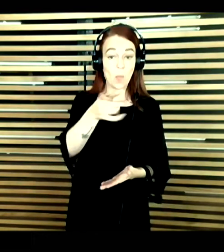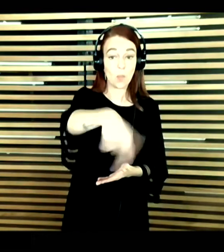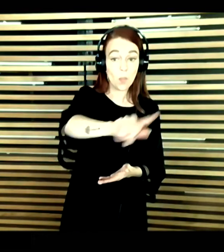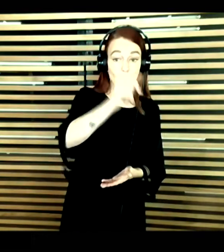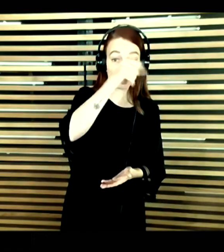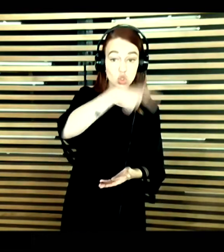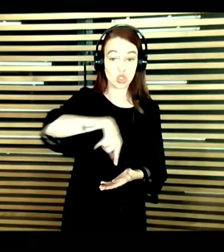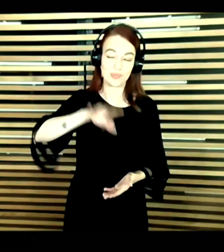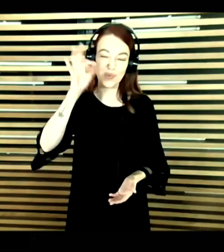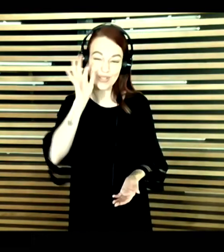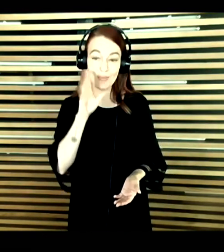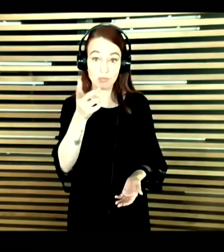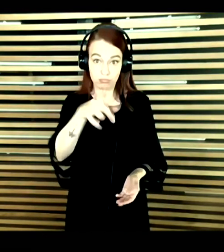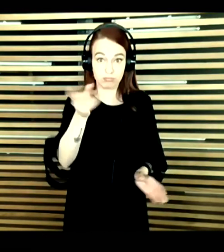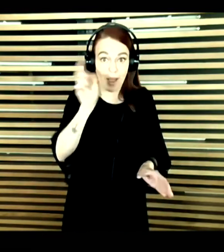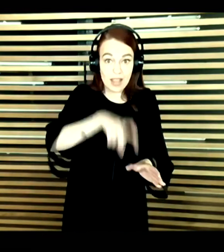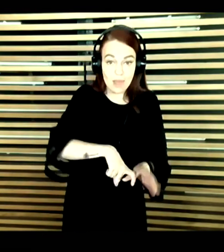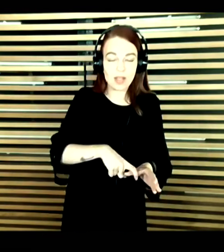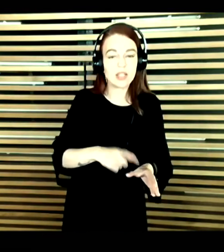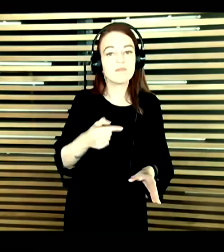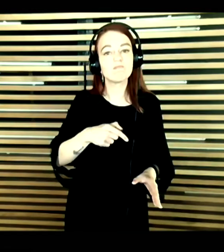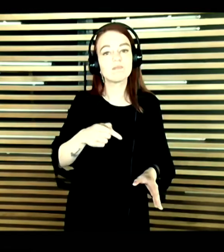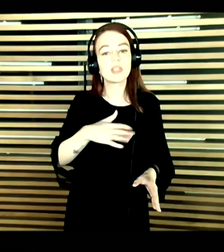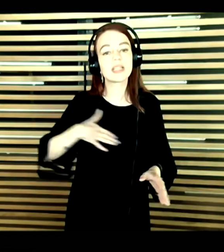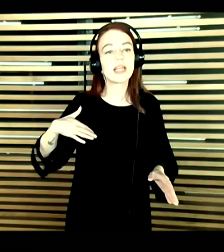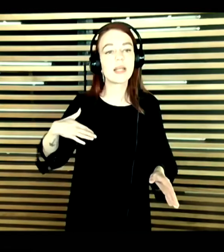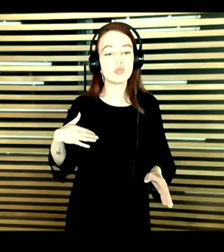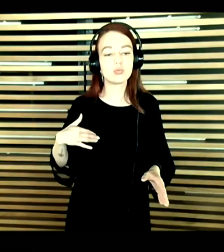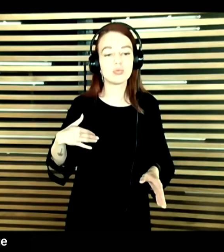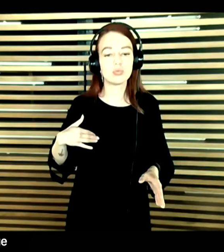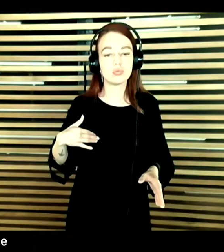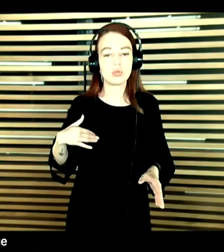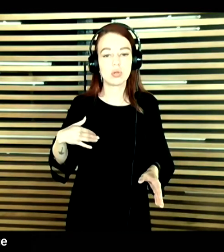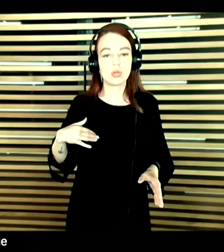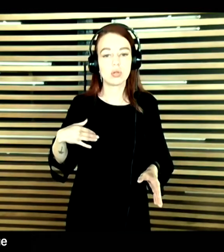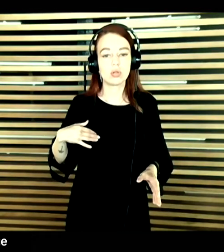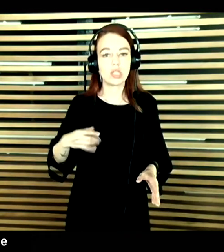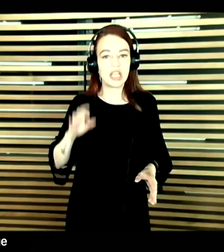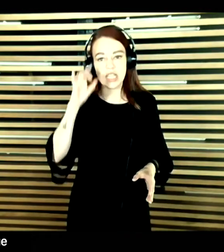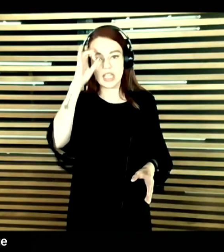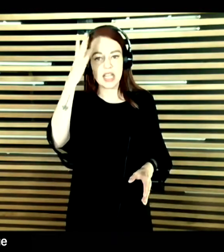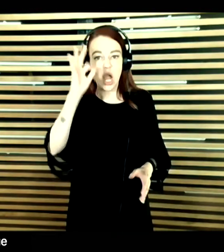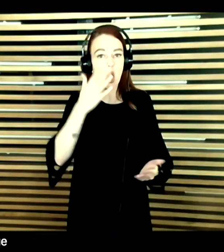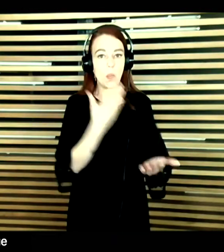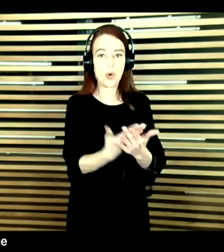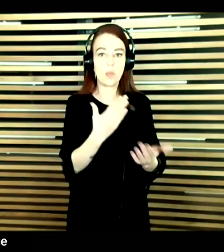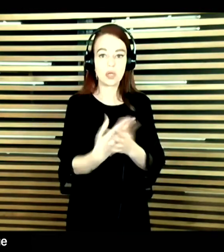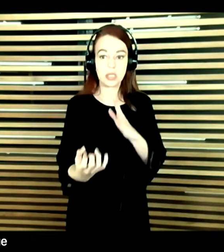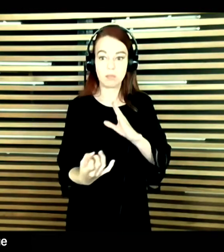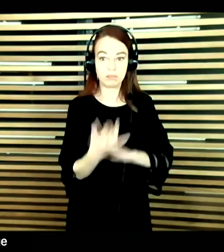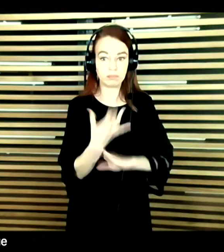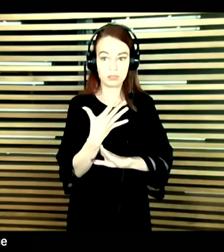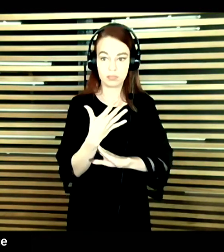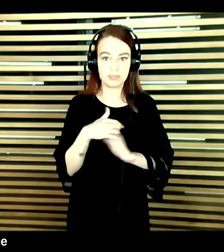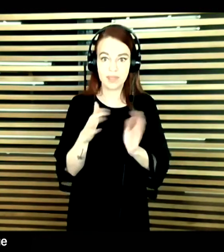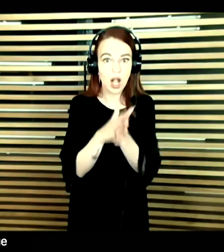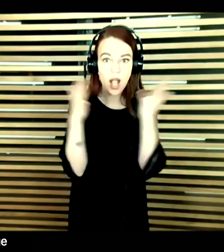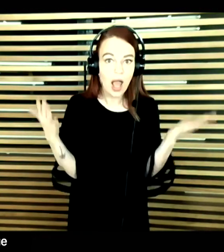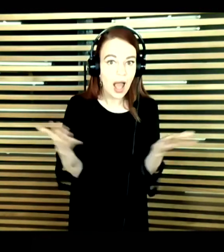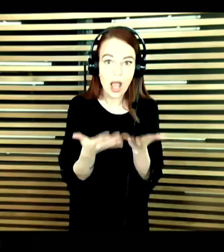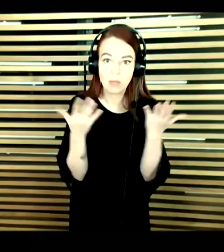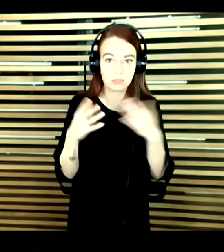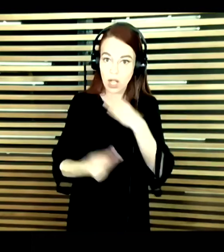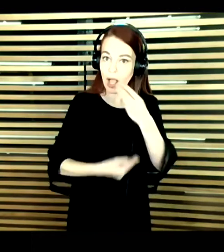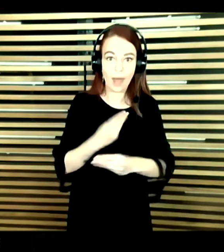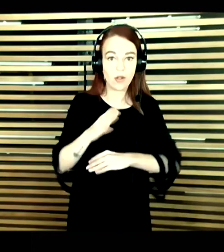participantes de las jornadas, nos hagáis también llegar sugerencias y propuestas. Os animamos a hacerlo y os aseguramos